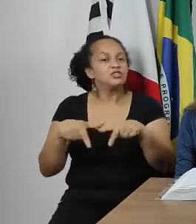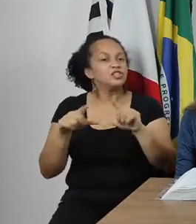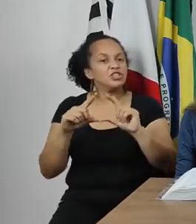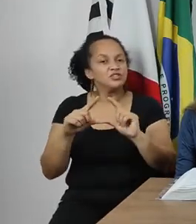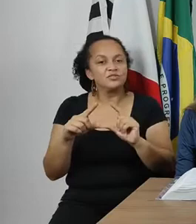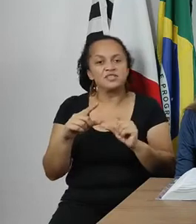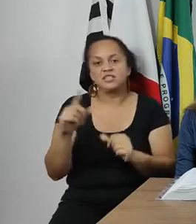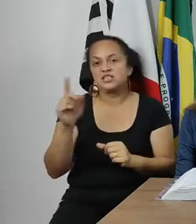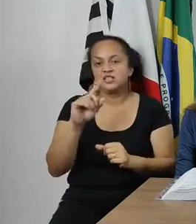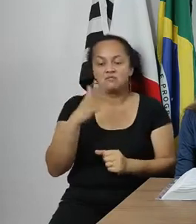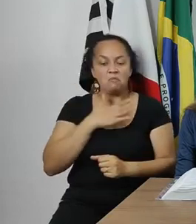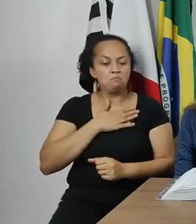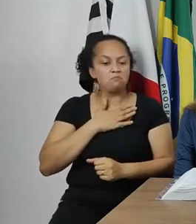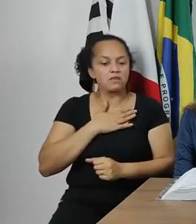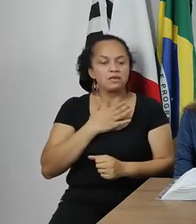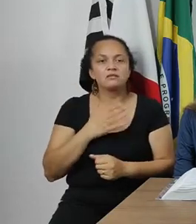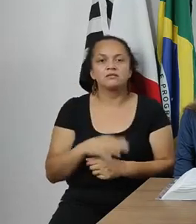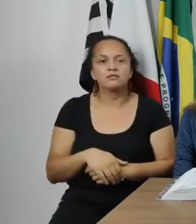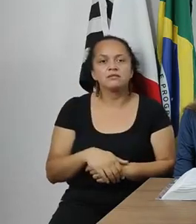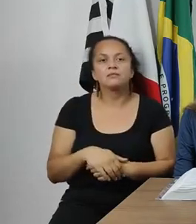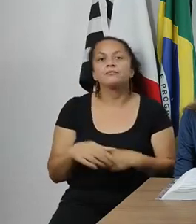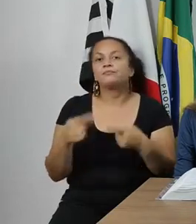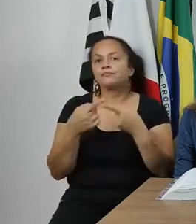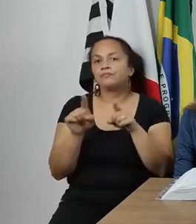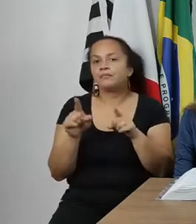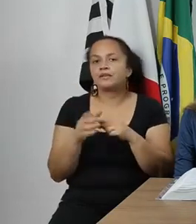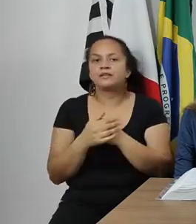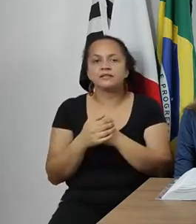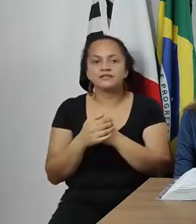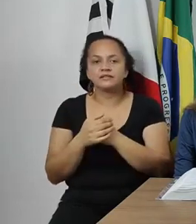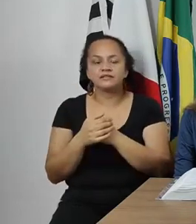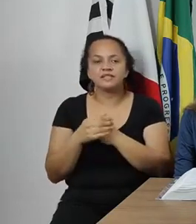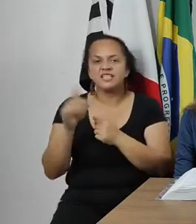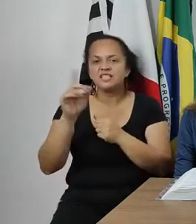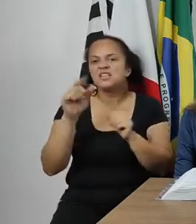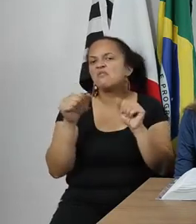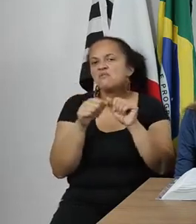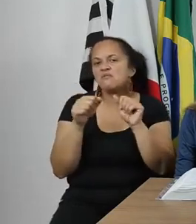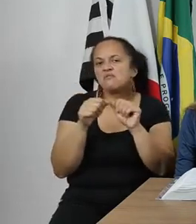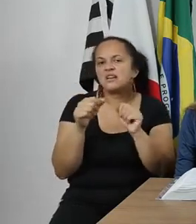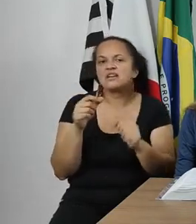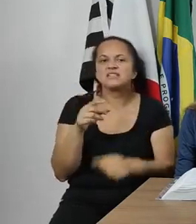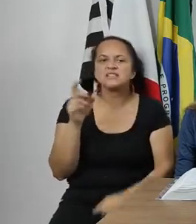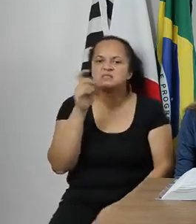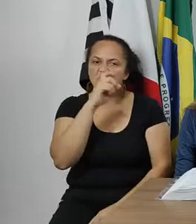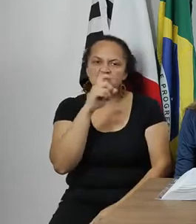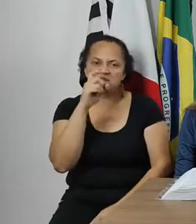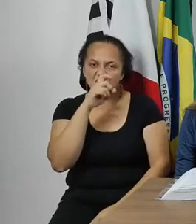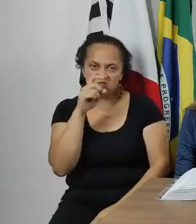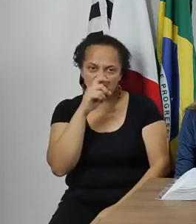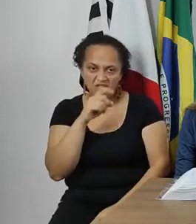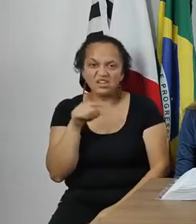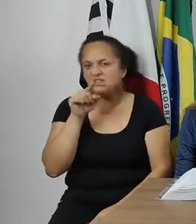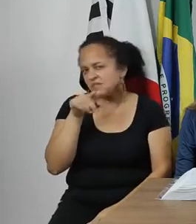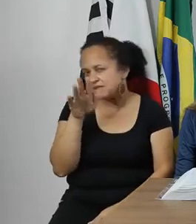nas minhas mãos, mas não deixe que ele o engane. Você já ouviu falar daquilo que um rei